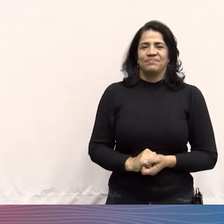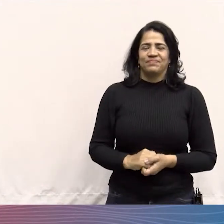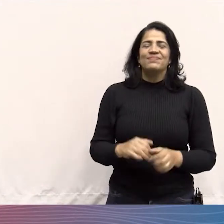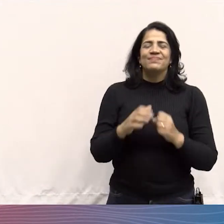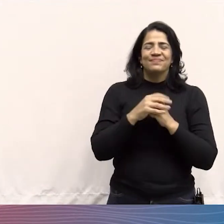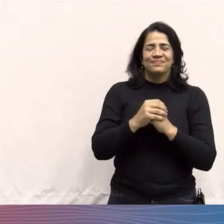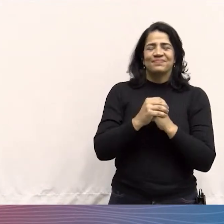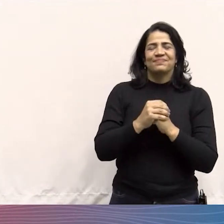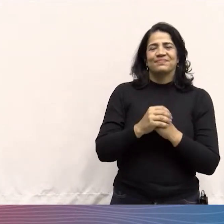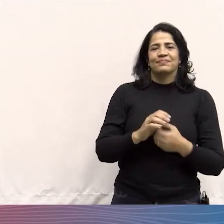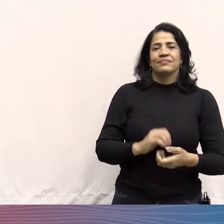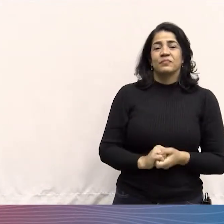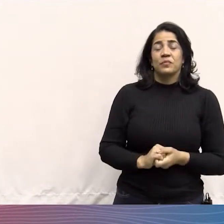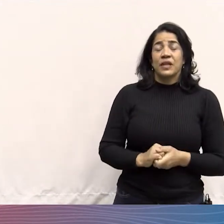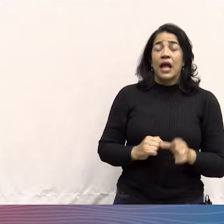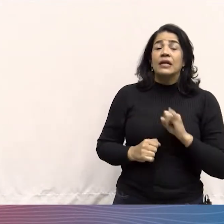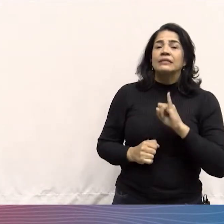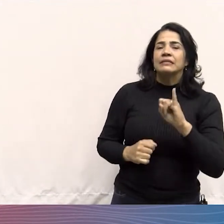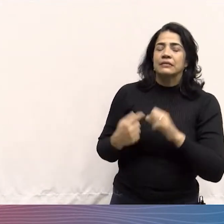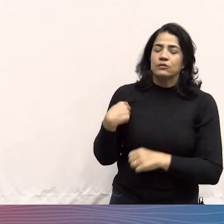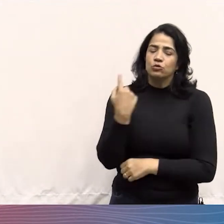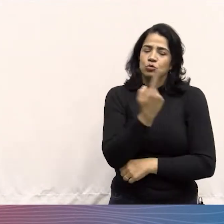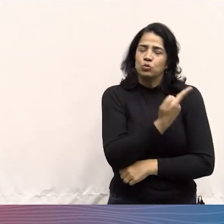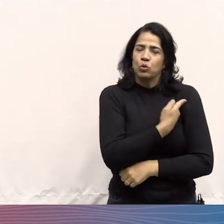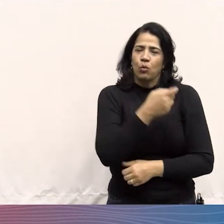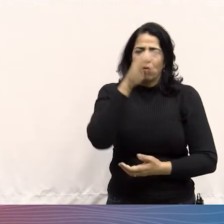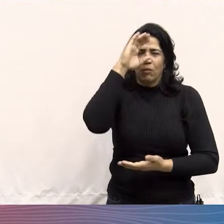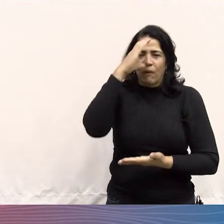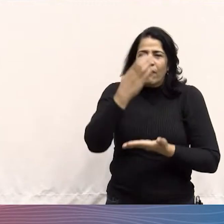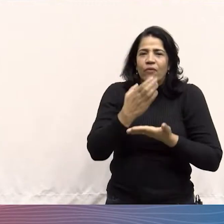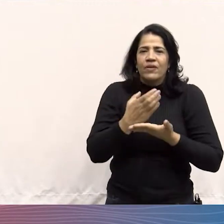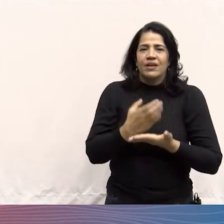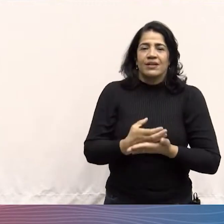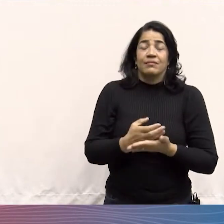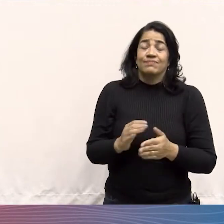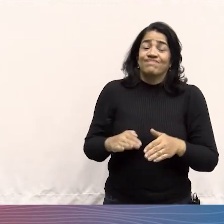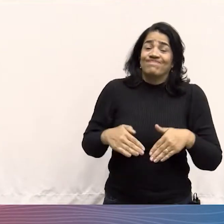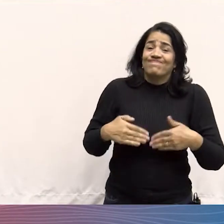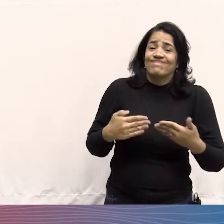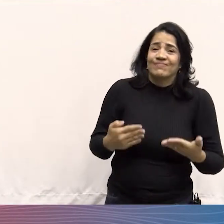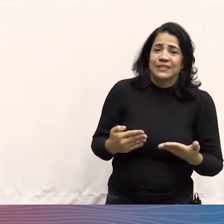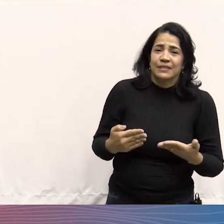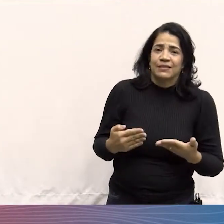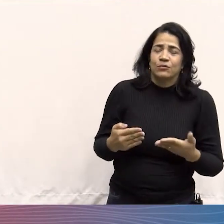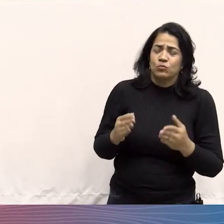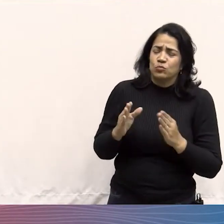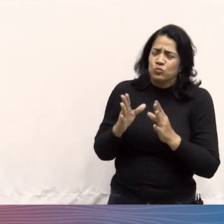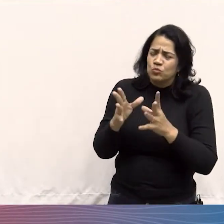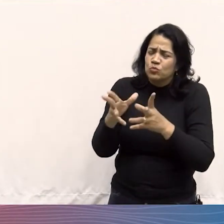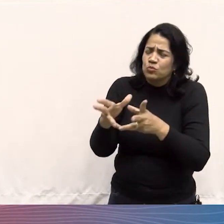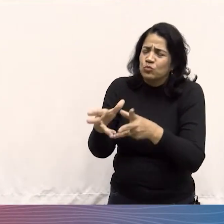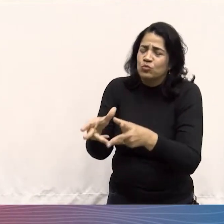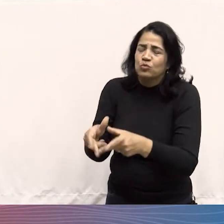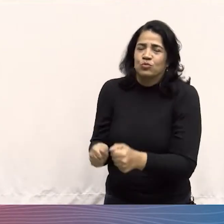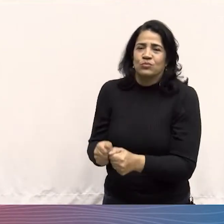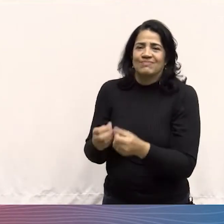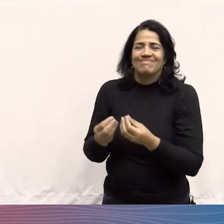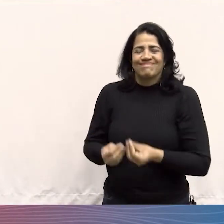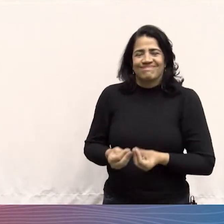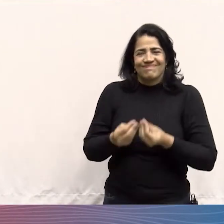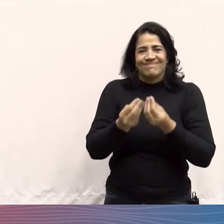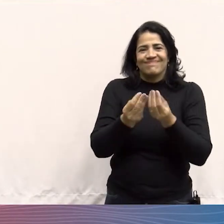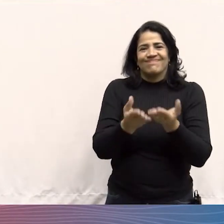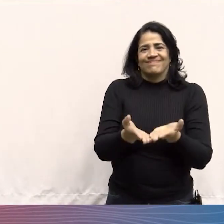Amém. Se nós cremos, então ele vai operar com a eficácia